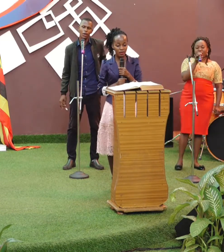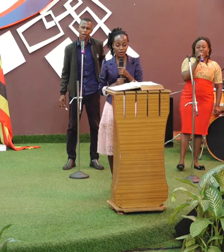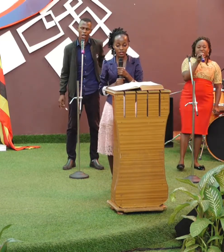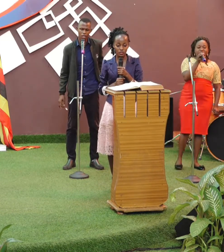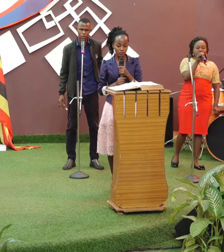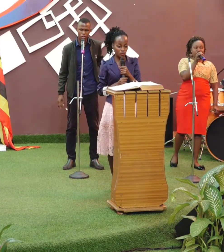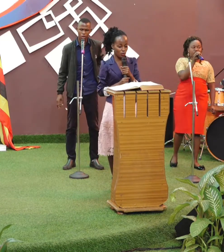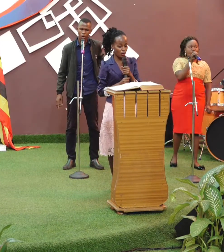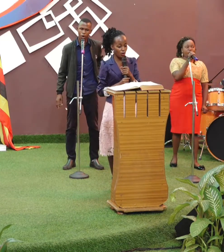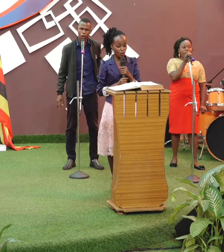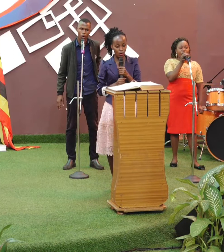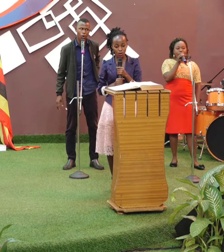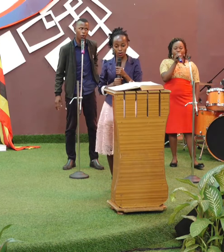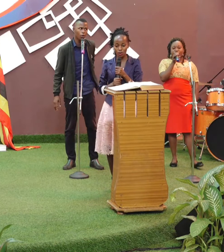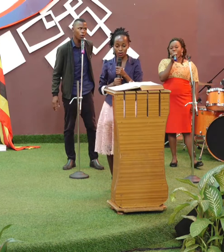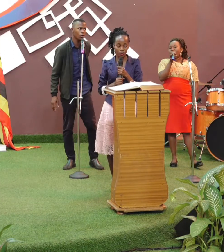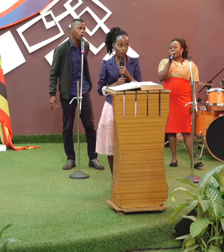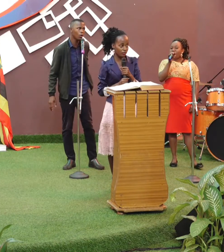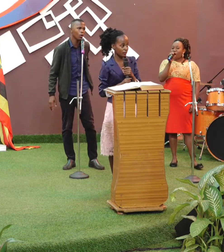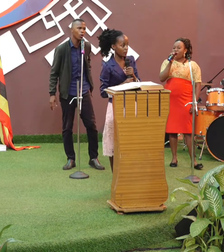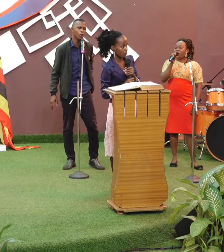katuyimbe bwe tutyo.